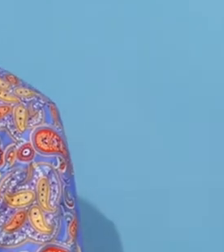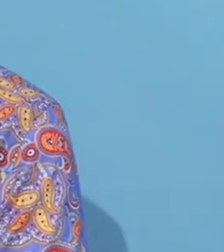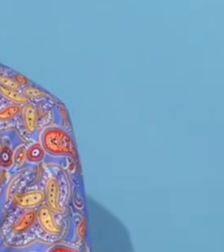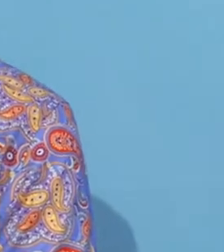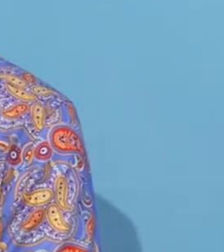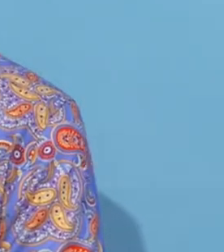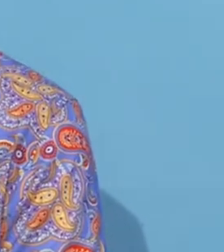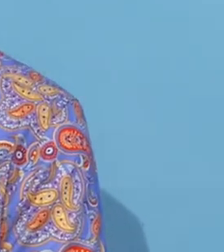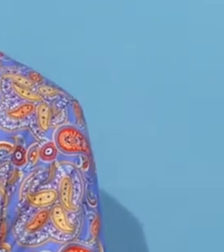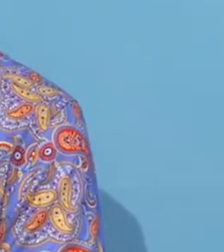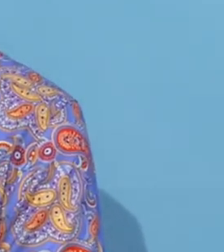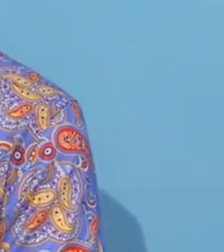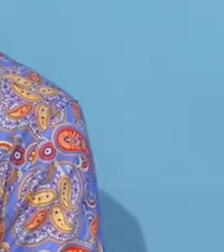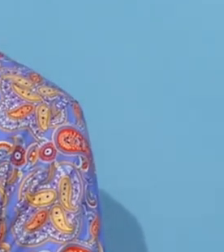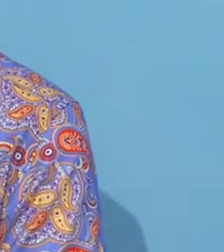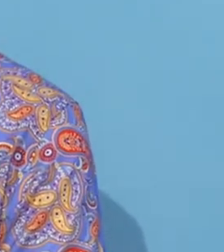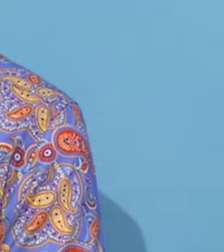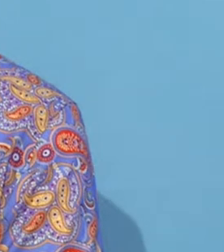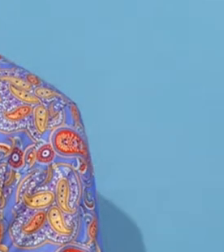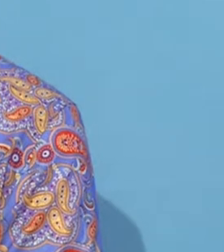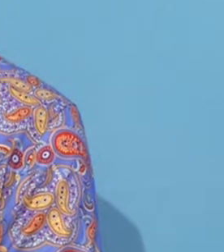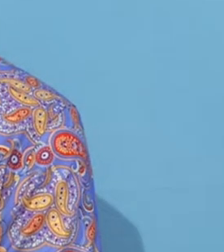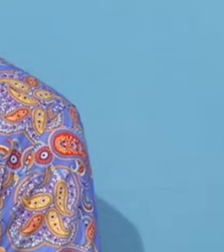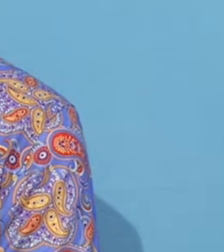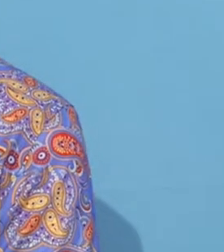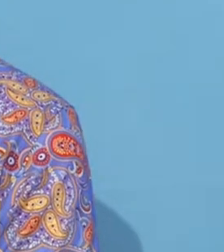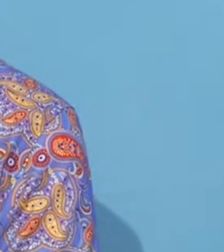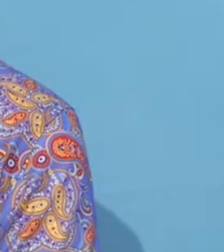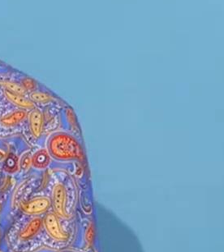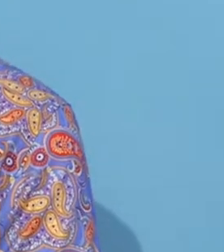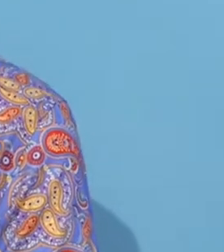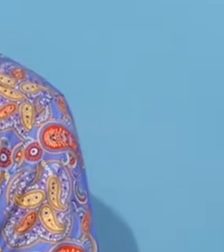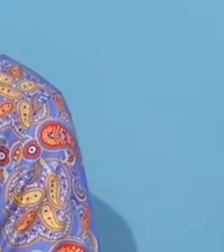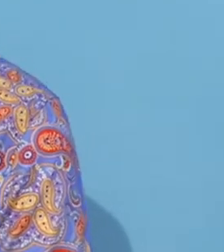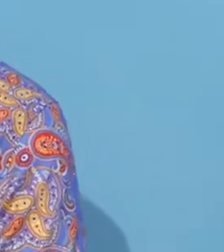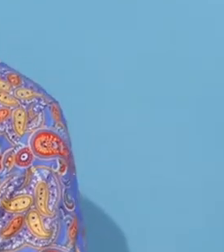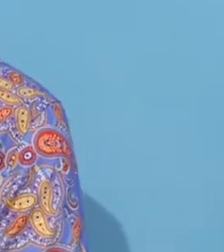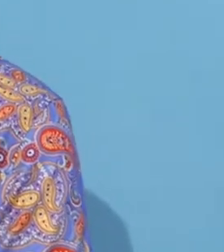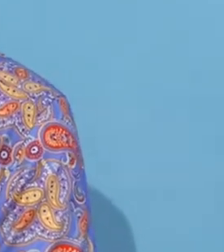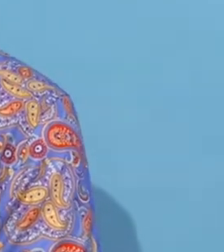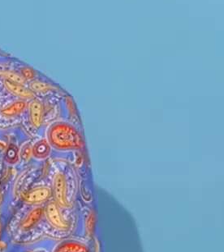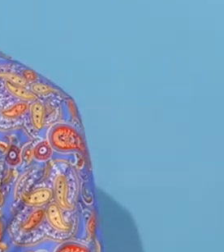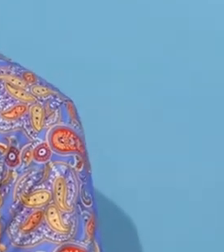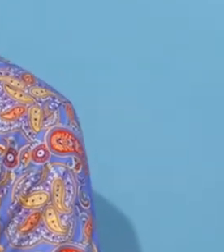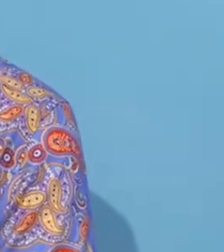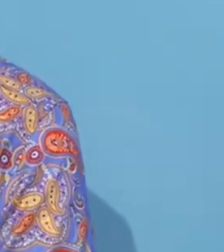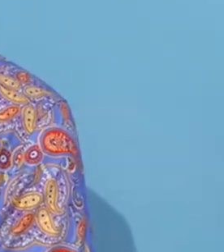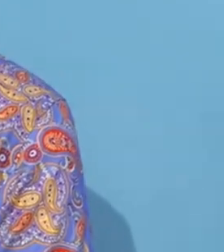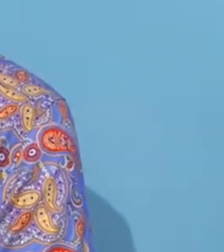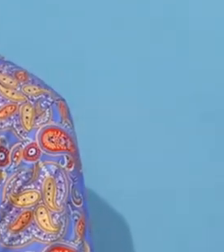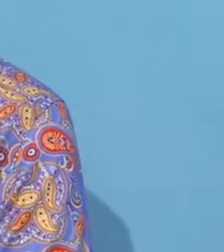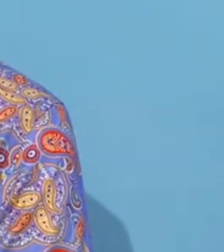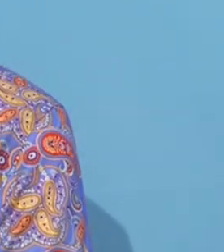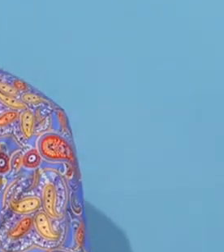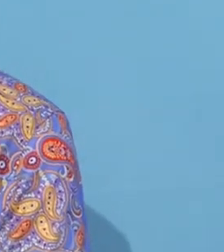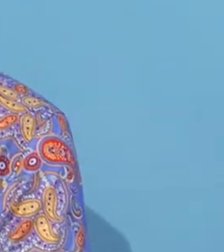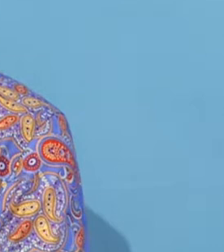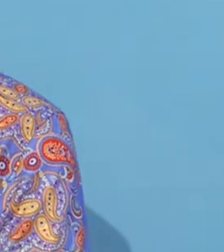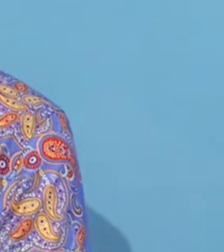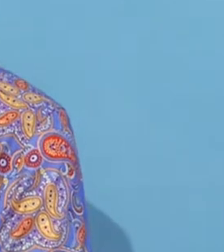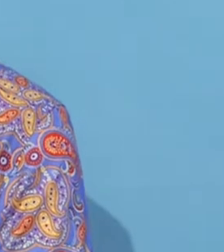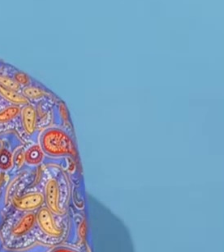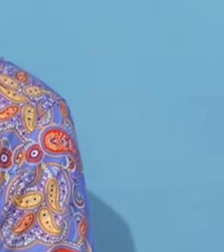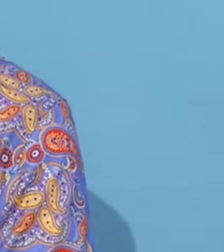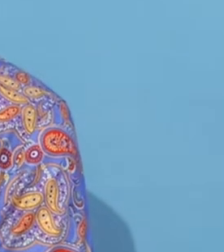jämställdhetsperspektiv. För en del blir det väldigt svårt när man ska försöka parera och säga att det är hedersförtryck och man ska göra massa undantag.